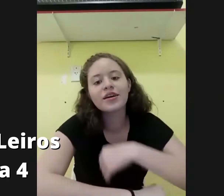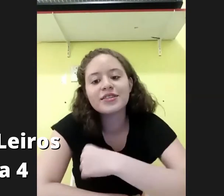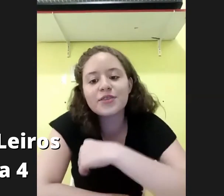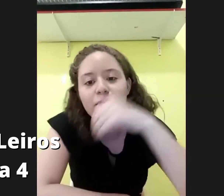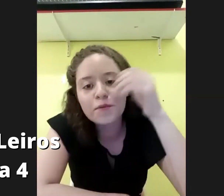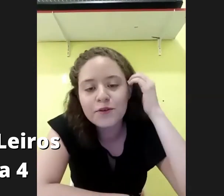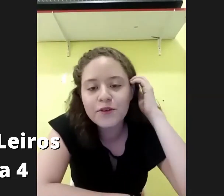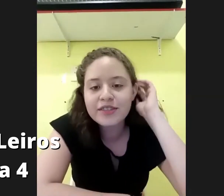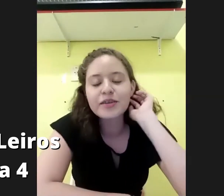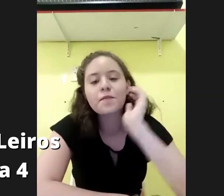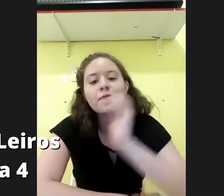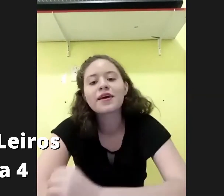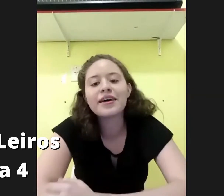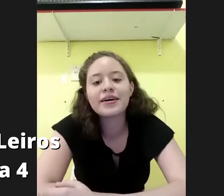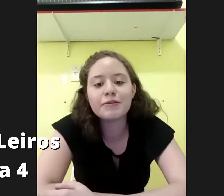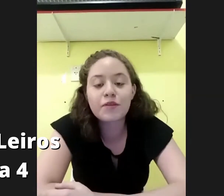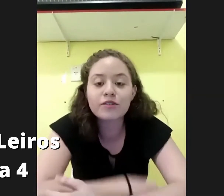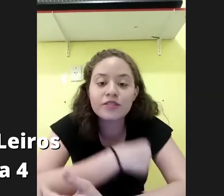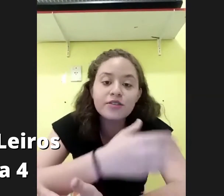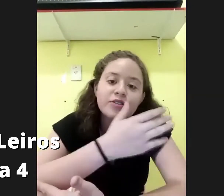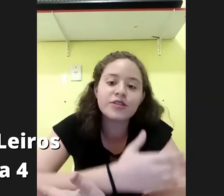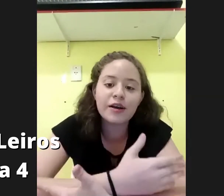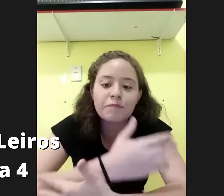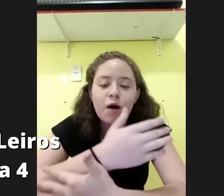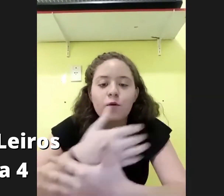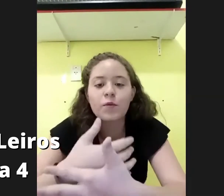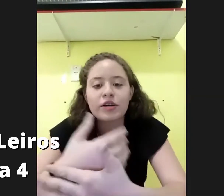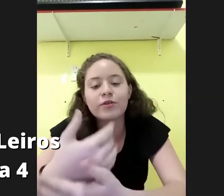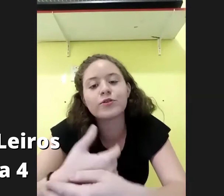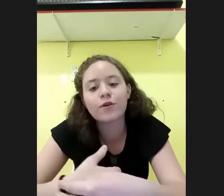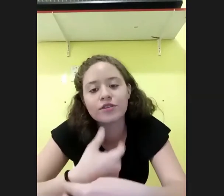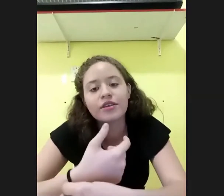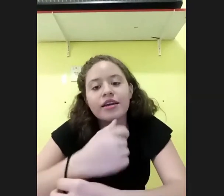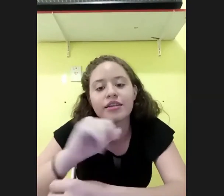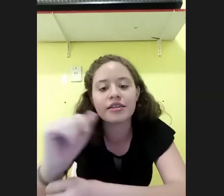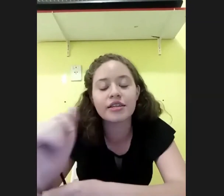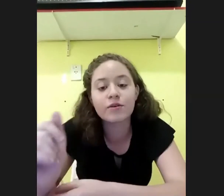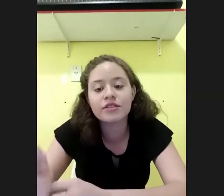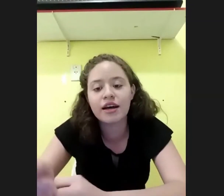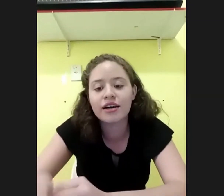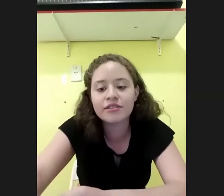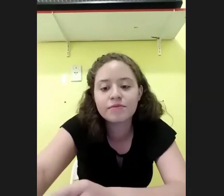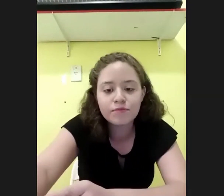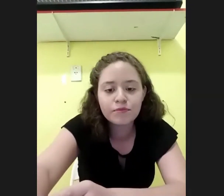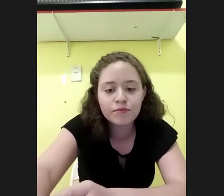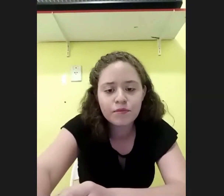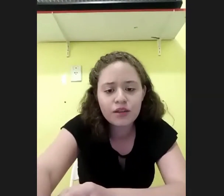Então, comigo foi assim, eu já assistia algumas reuniões em língua de sinais e